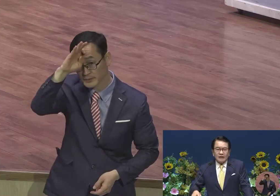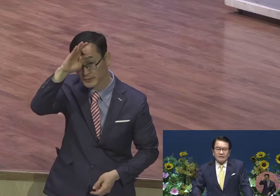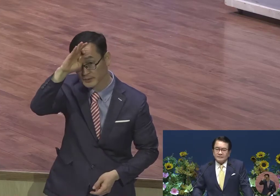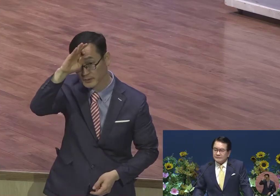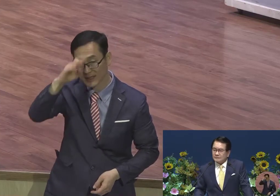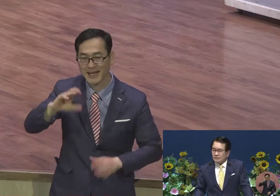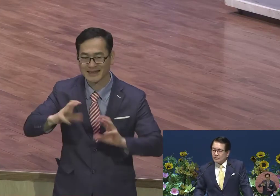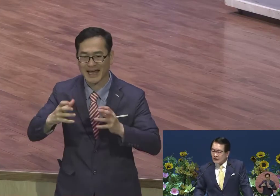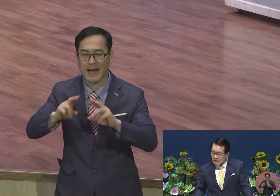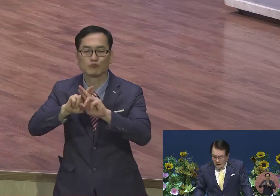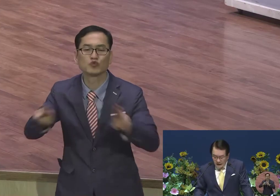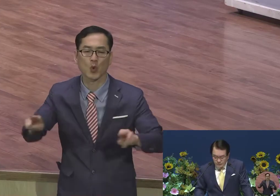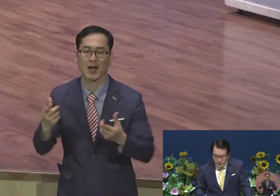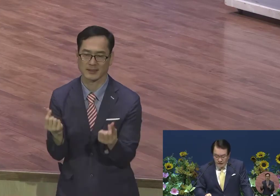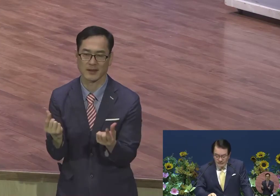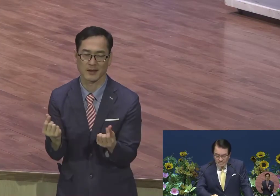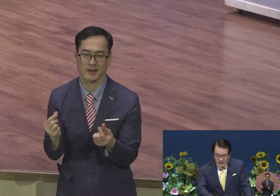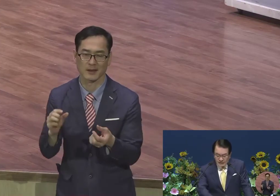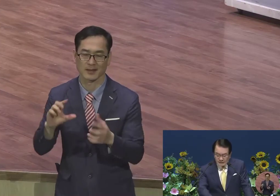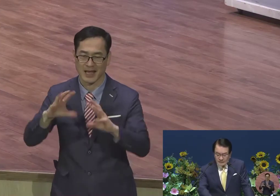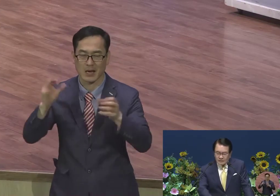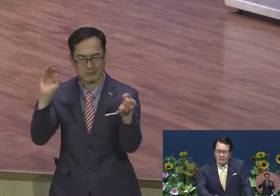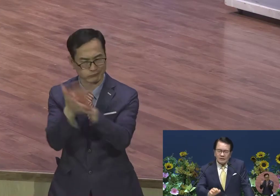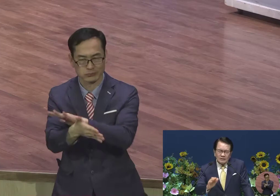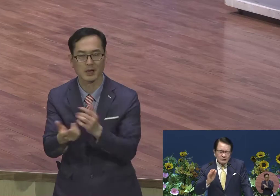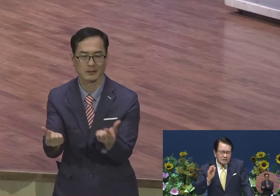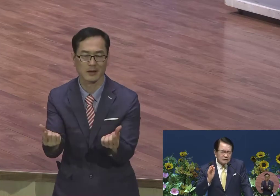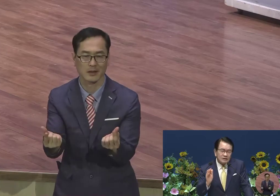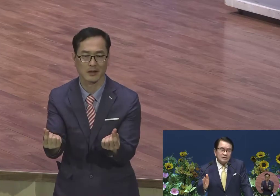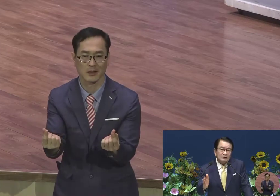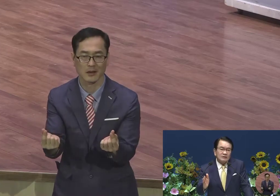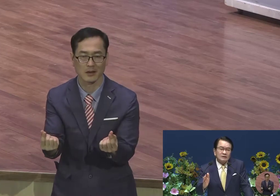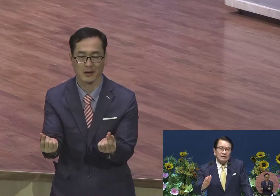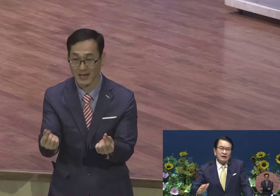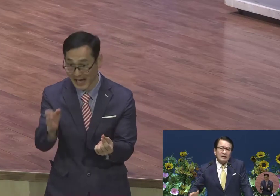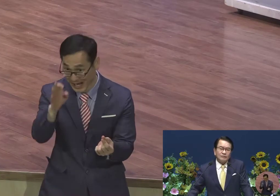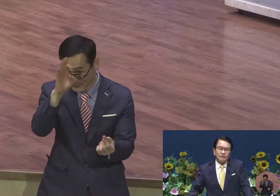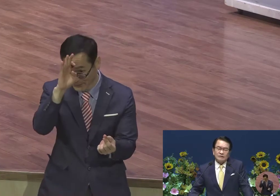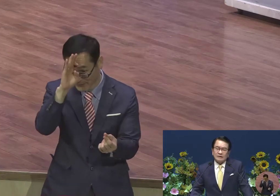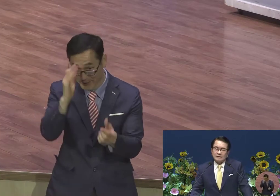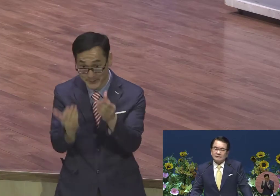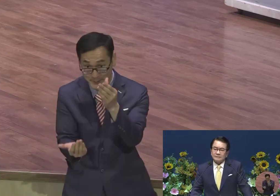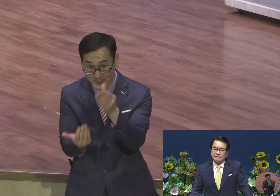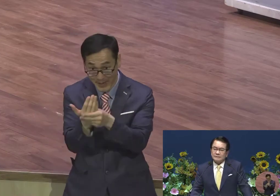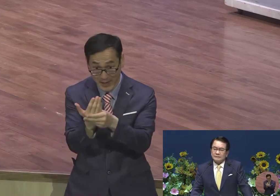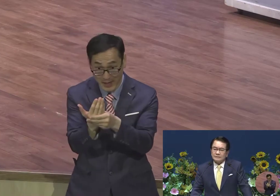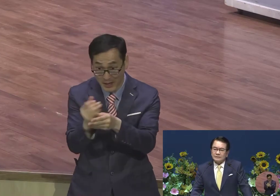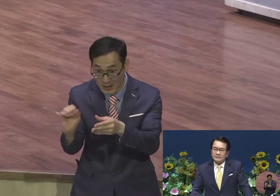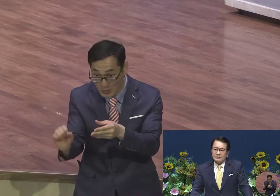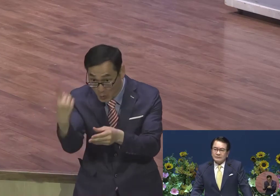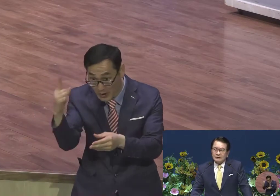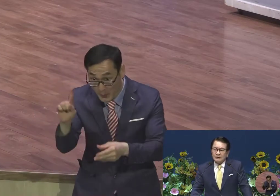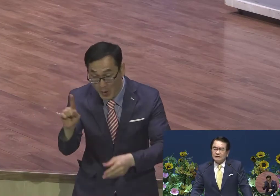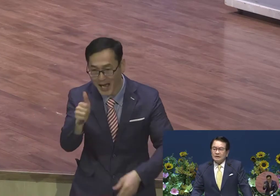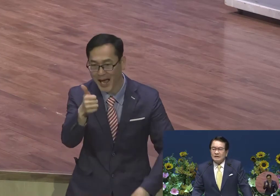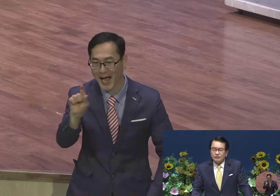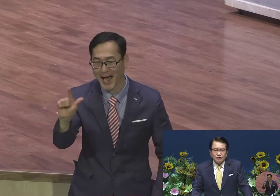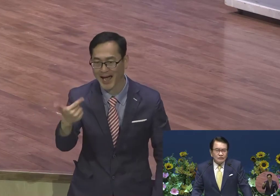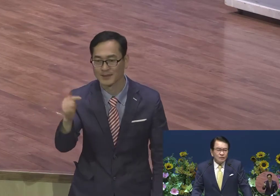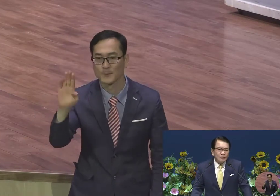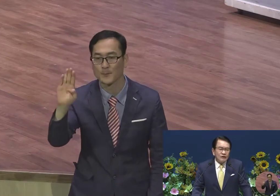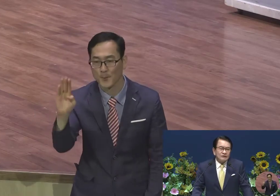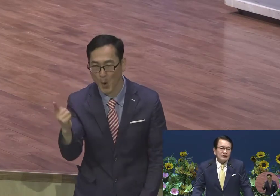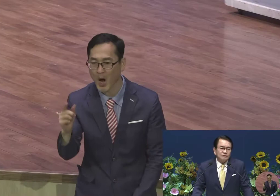나라가 부도 난 거예요 어떻게 나라를 부도 냈습니까 결정적인 영향은 한보철강이었어요 이